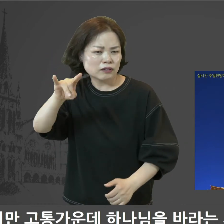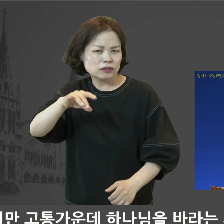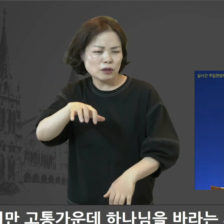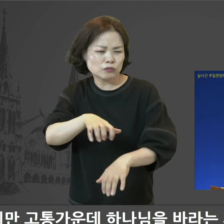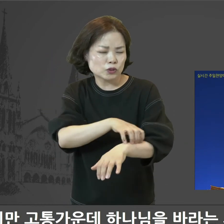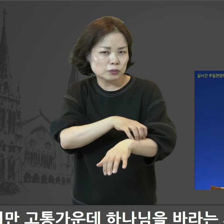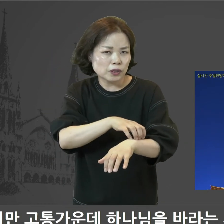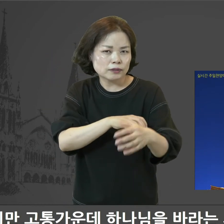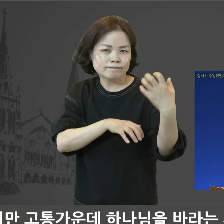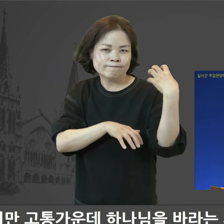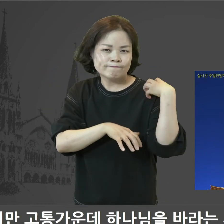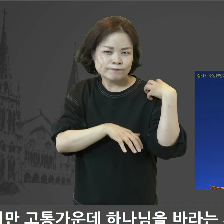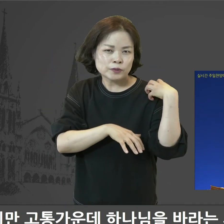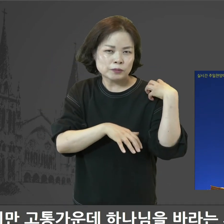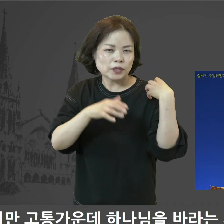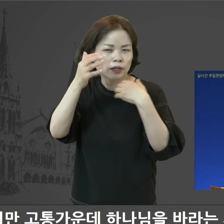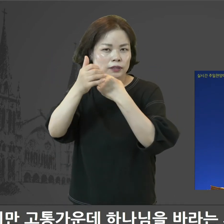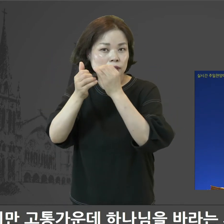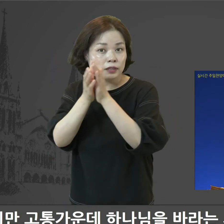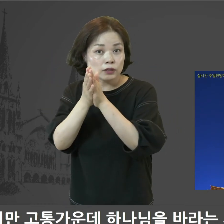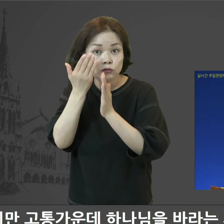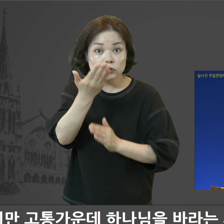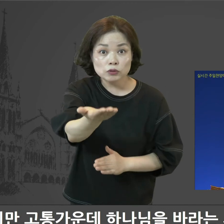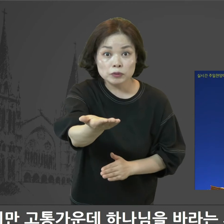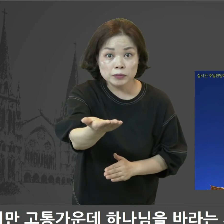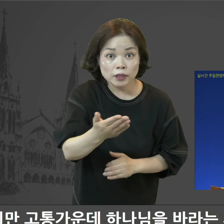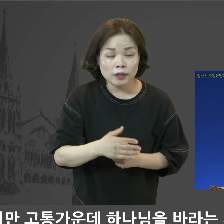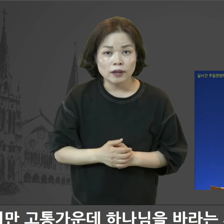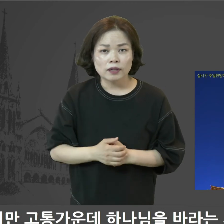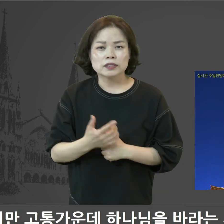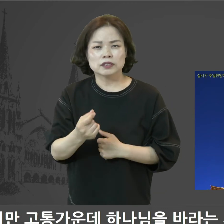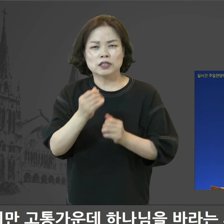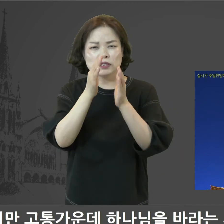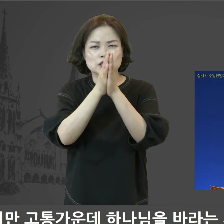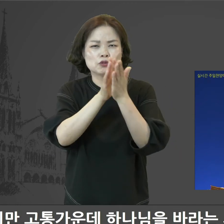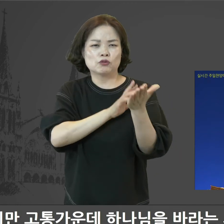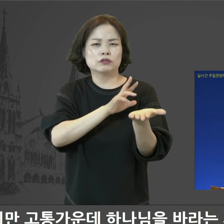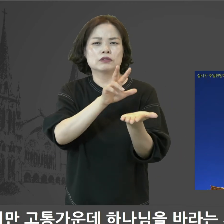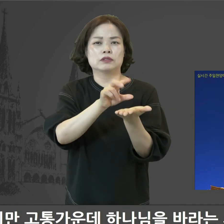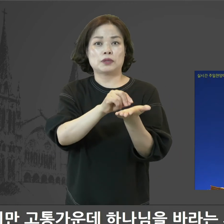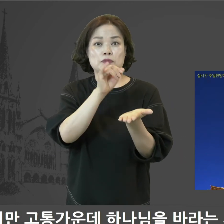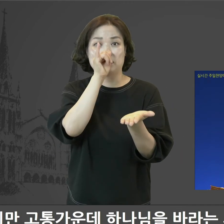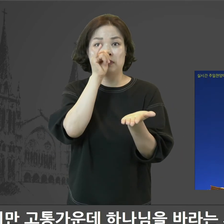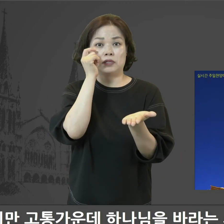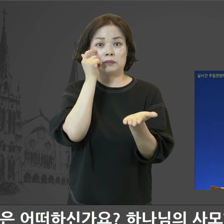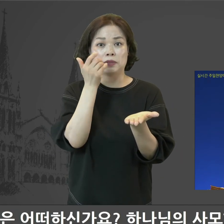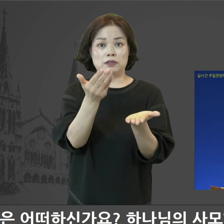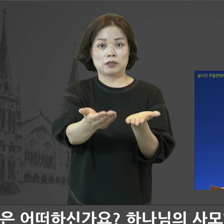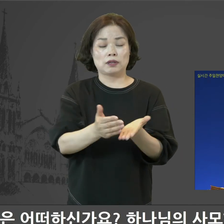불편함을 감수하면서 하나님 앞에 기도하고 있습니까? 그러한 기도의 제목들이 있으십니까?